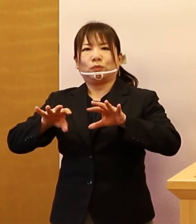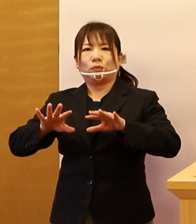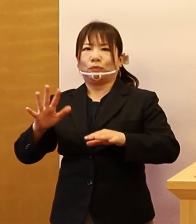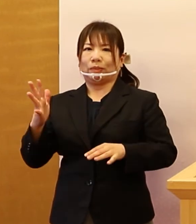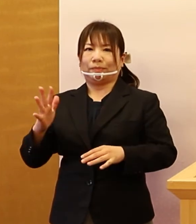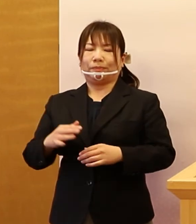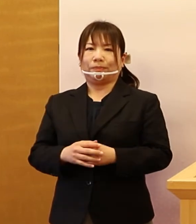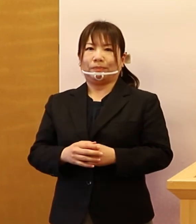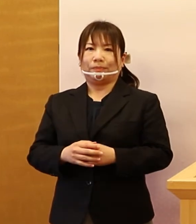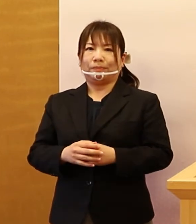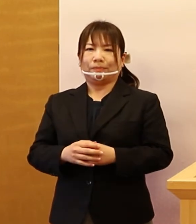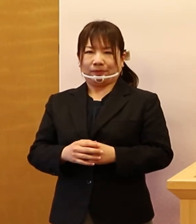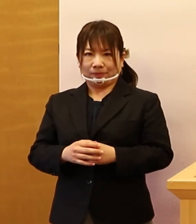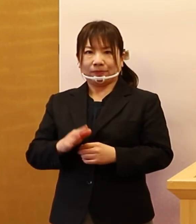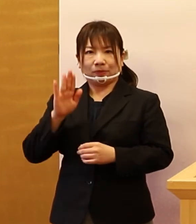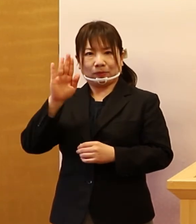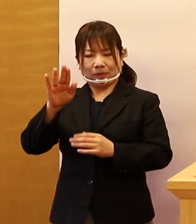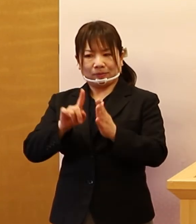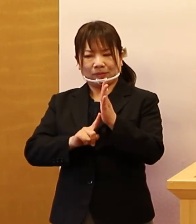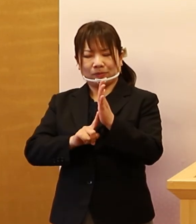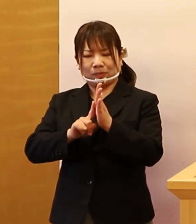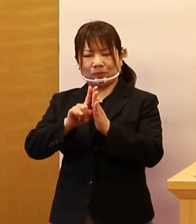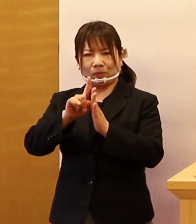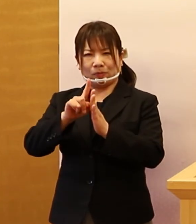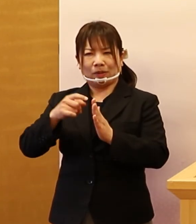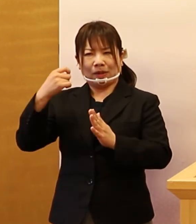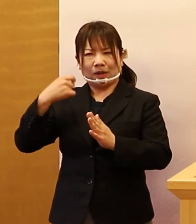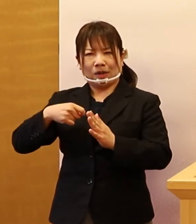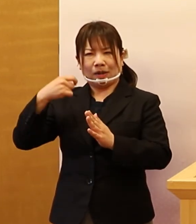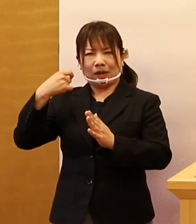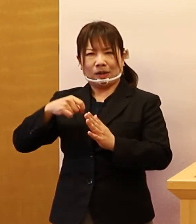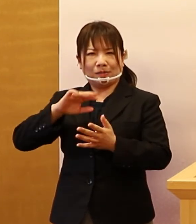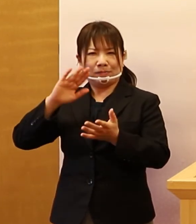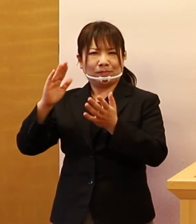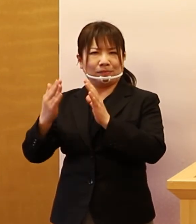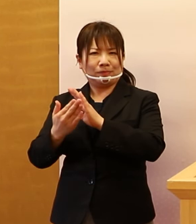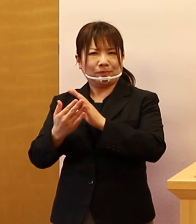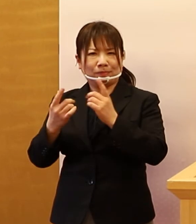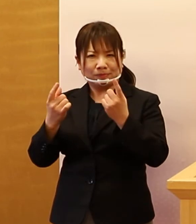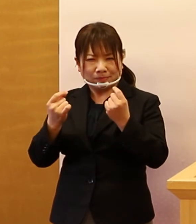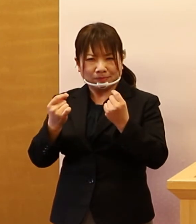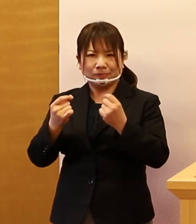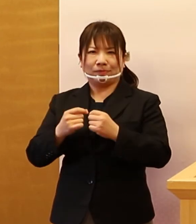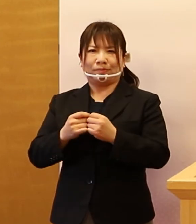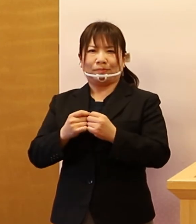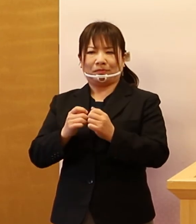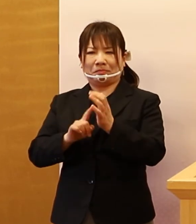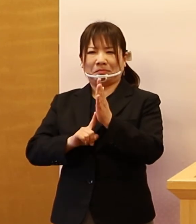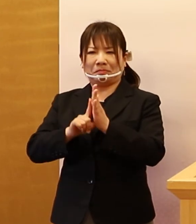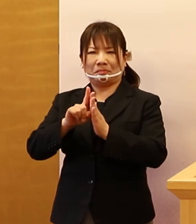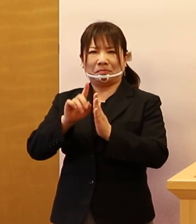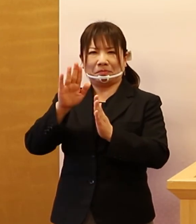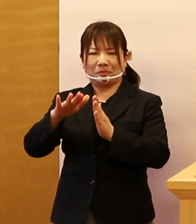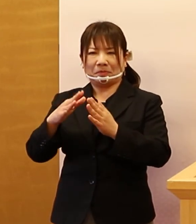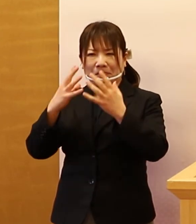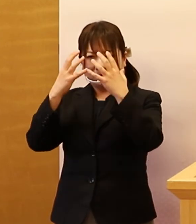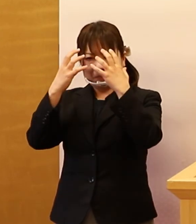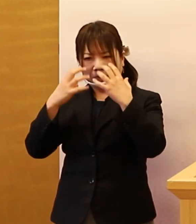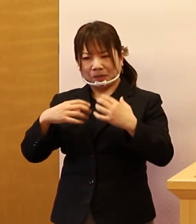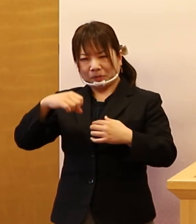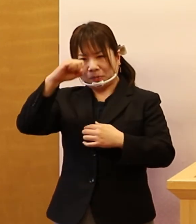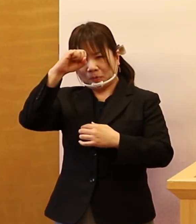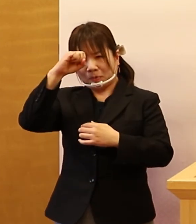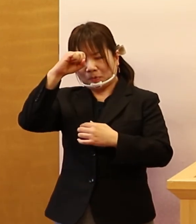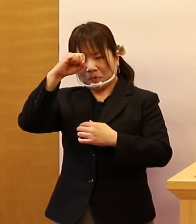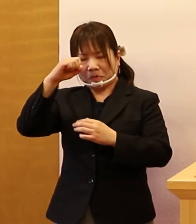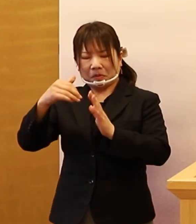から暑い夏を迎えます。市民の皆様には熱中症を予防するためにも、マ